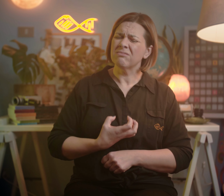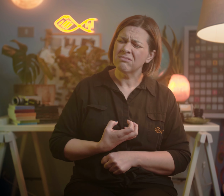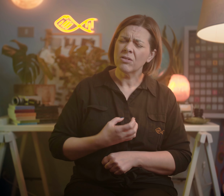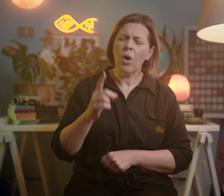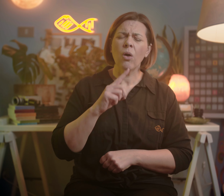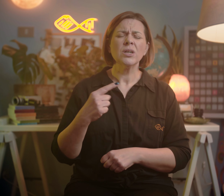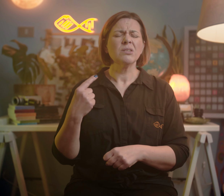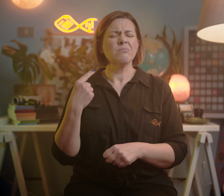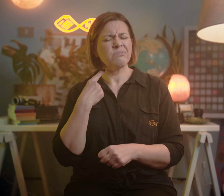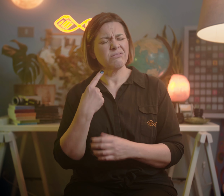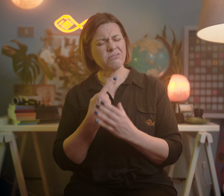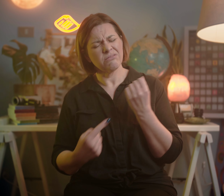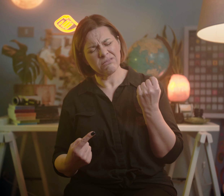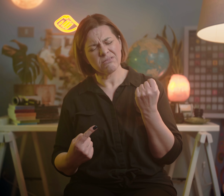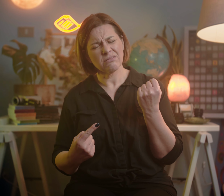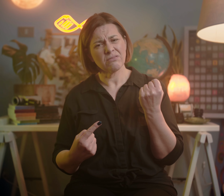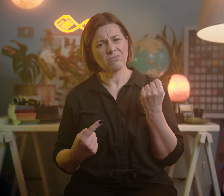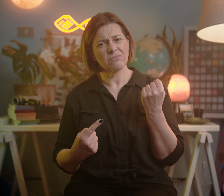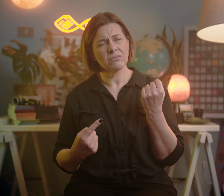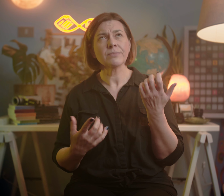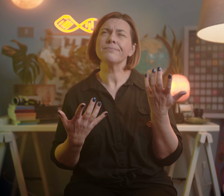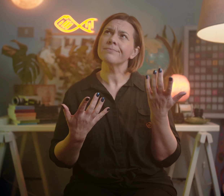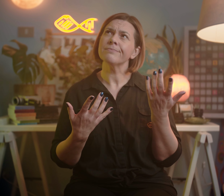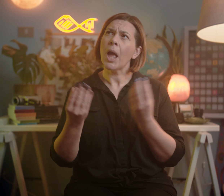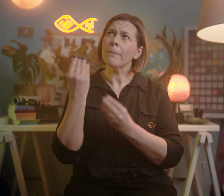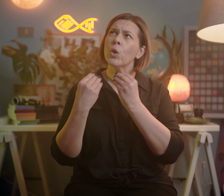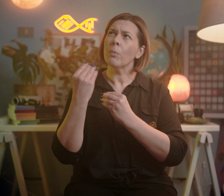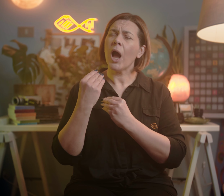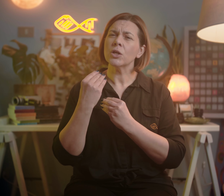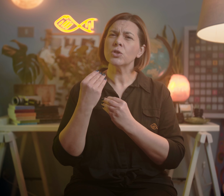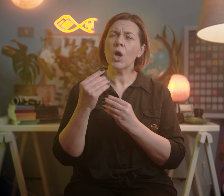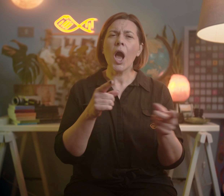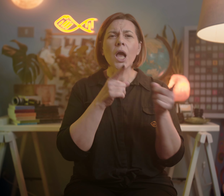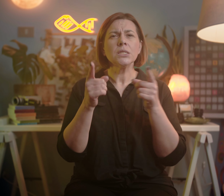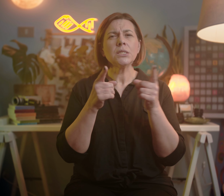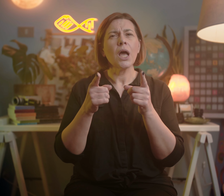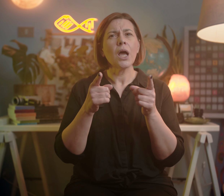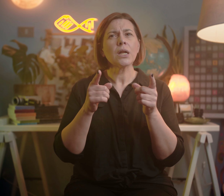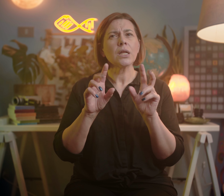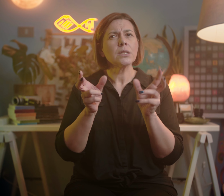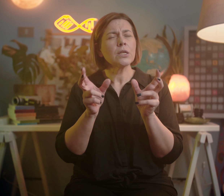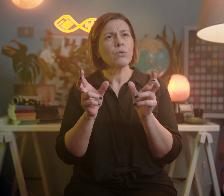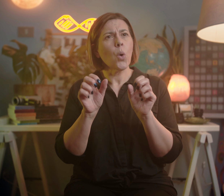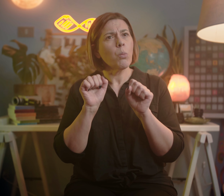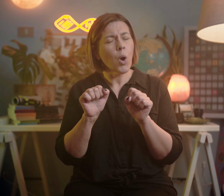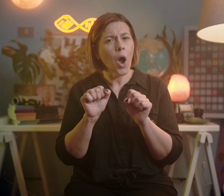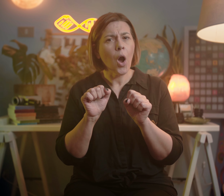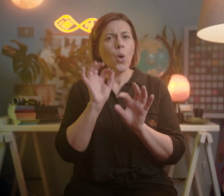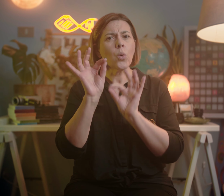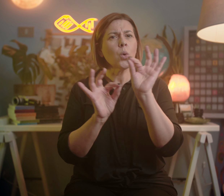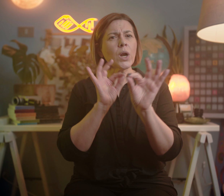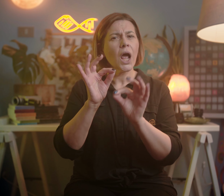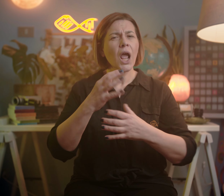Mi chiedo, quindi, se con una serie tv potessimo curare una forma di depressione o di ansia, ad